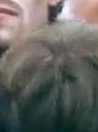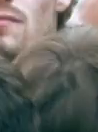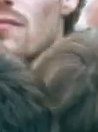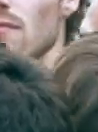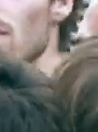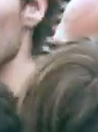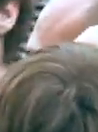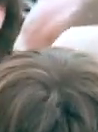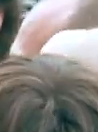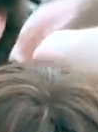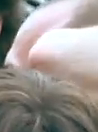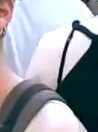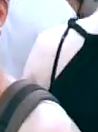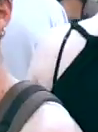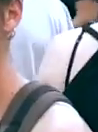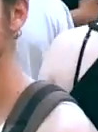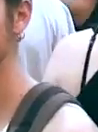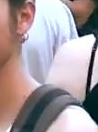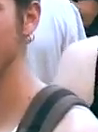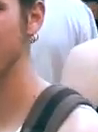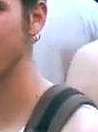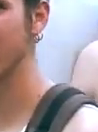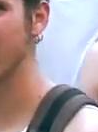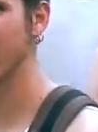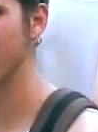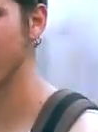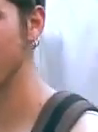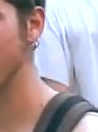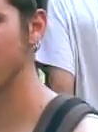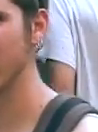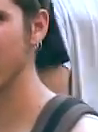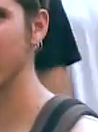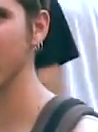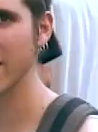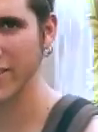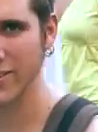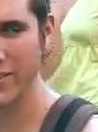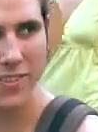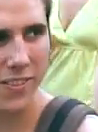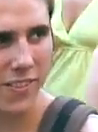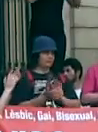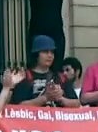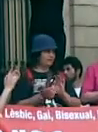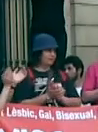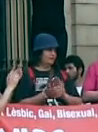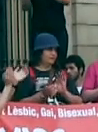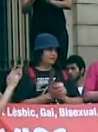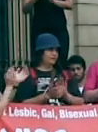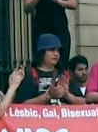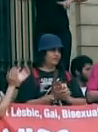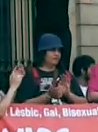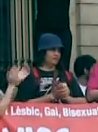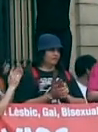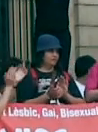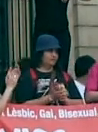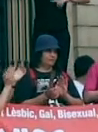Gràcies a tots per haver vingut, gràcies a tots per fer-ho possible i gràcies a totes les entitats que han